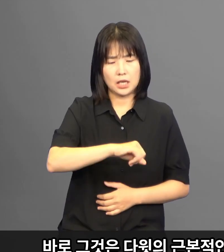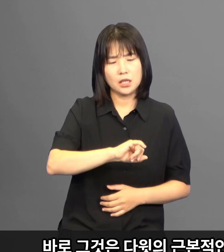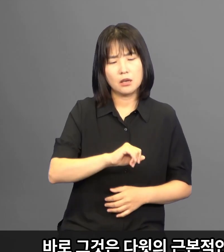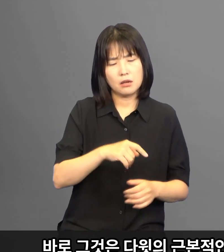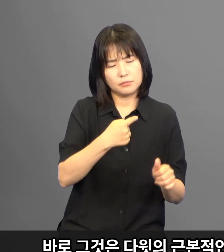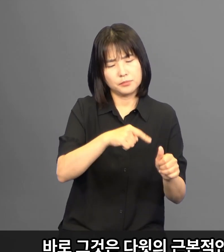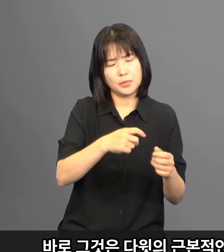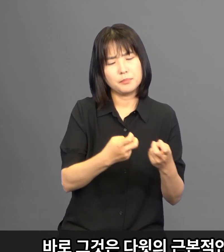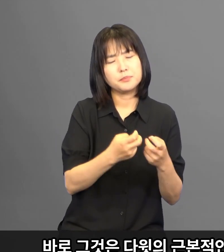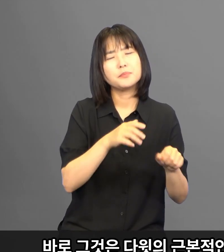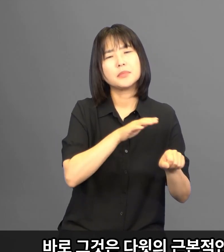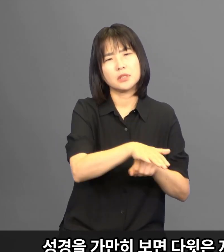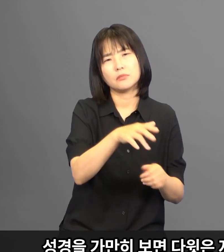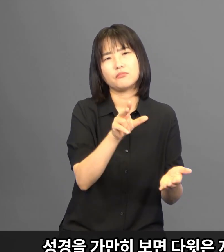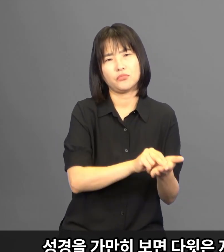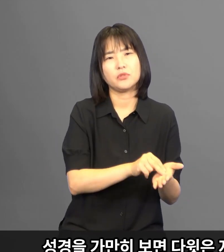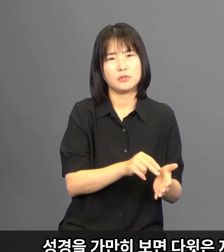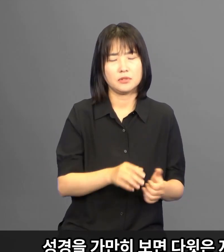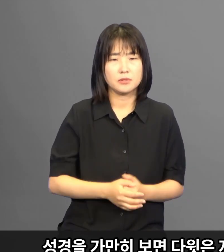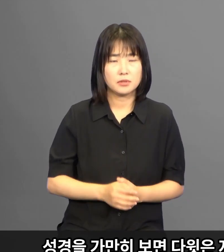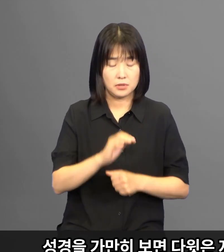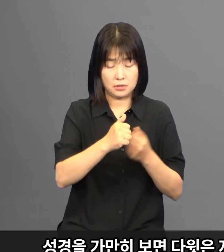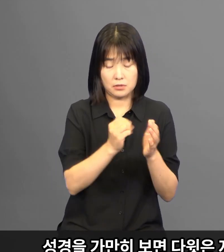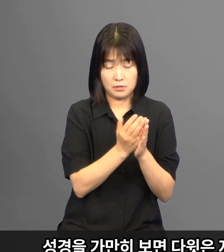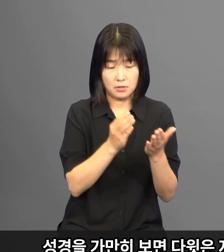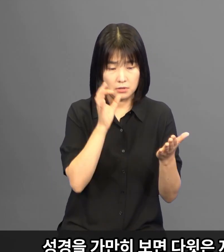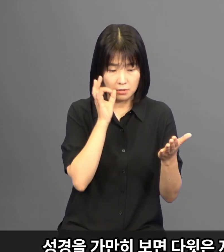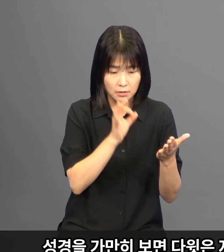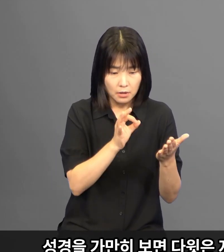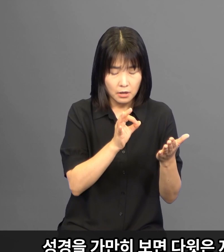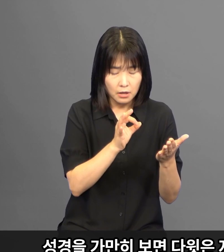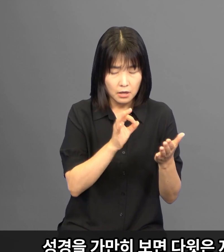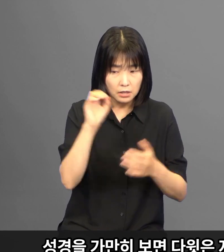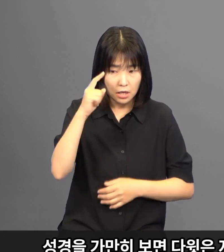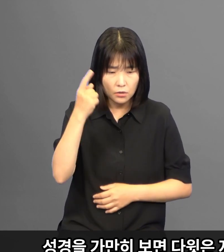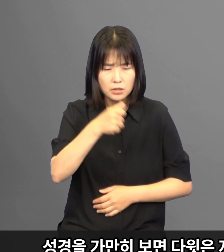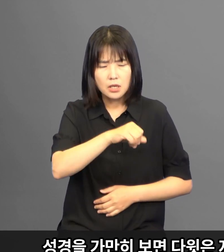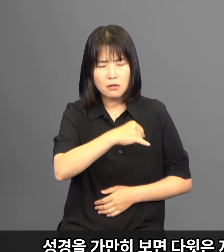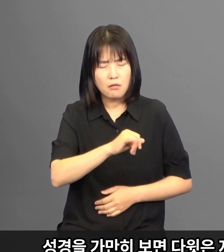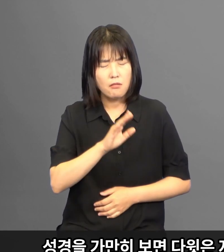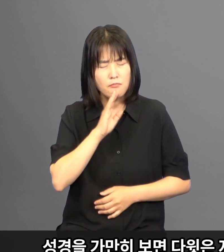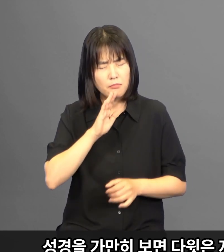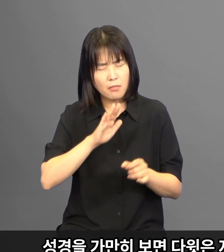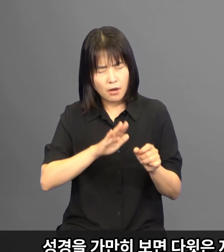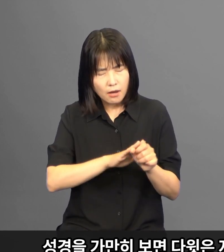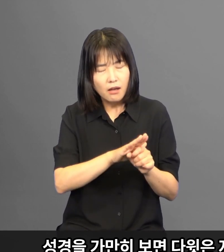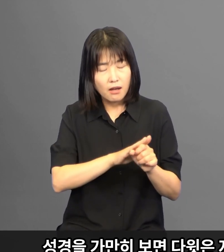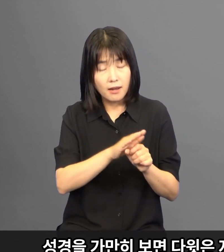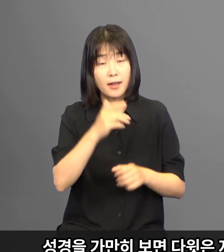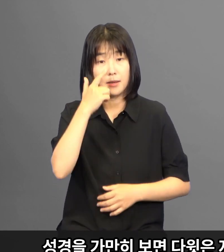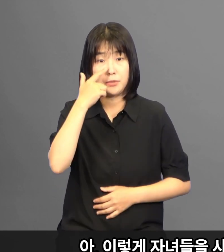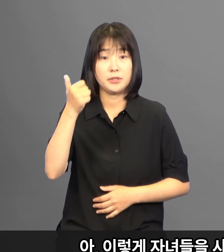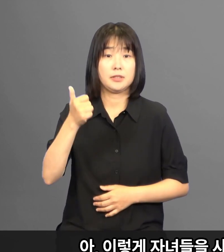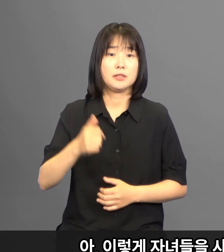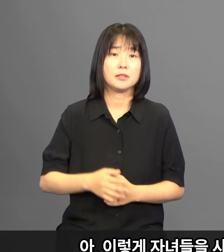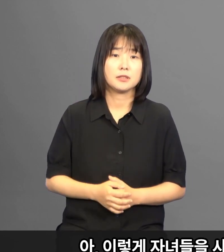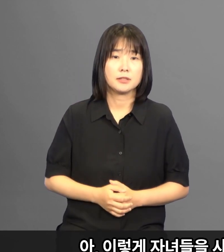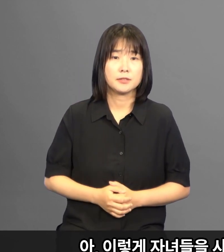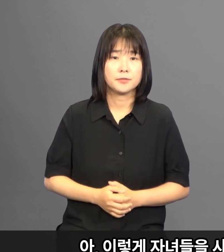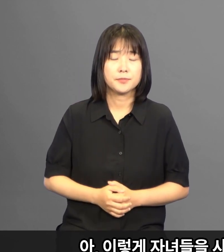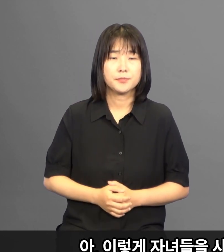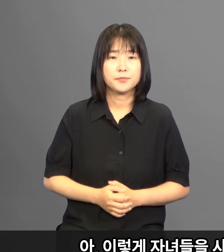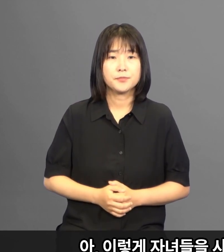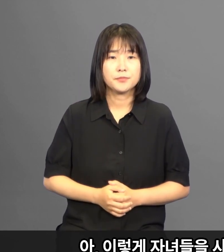방식에 문제가 있었어요. 성경을 가만히 보면 다윗은 자녀를 굉장히 사랑한 아버지입니다.